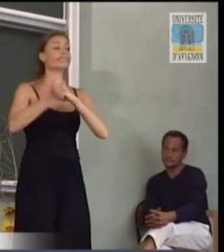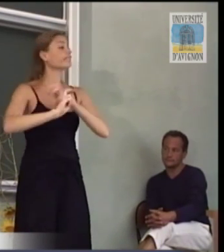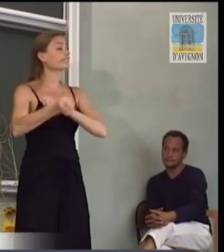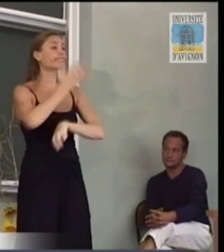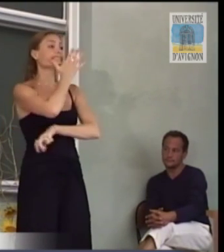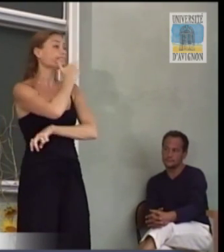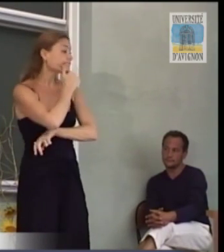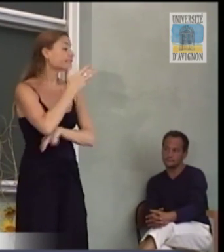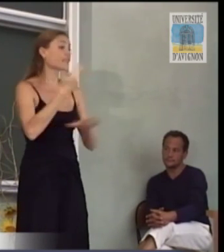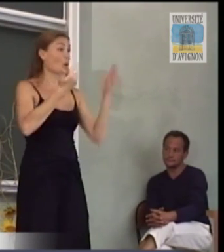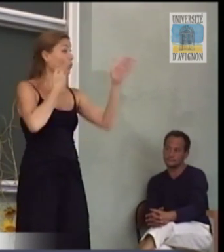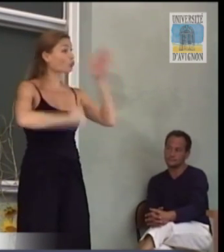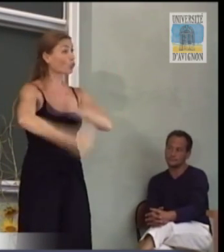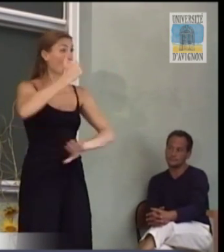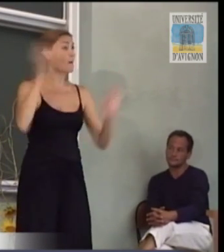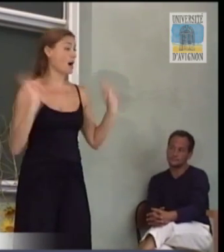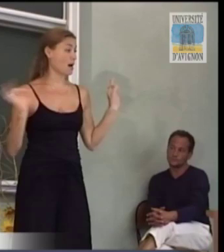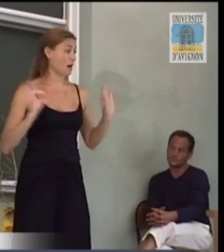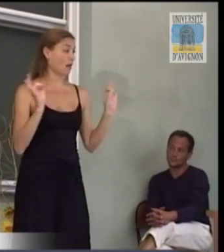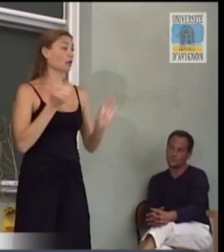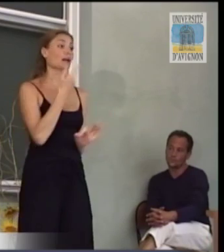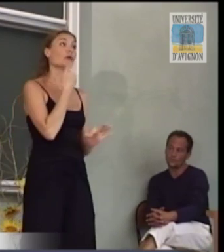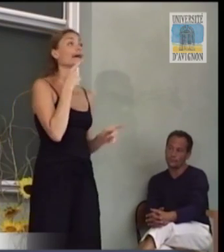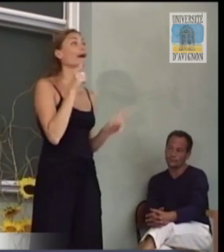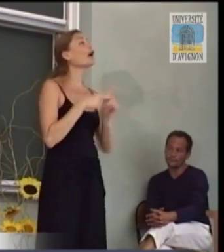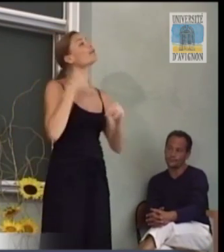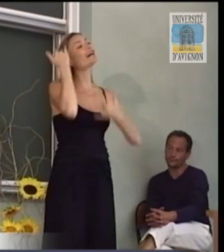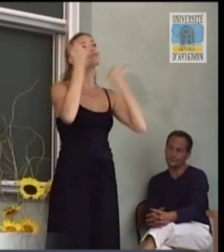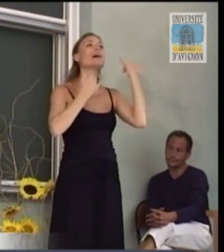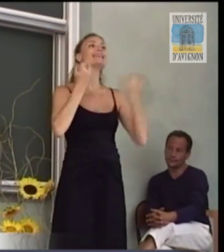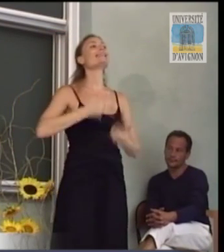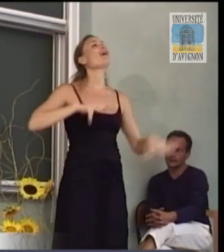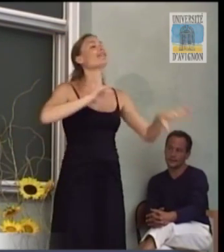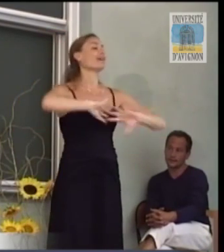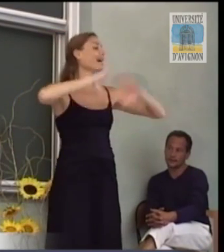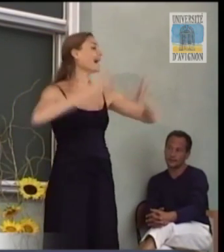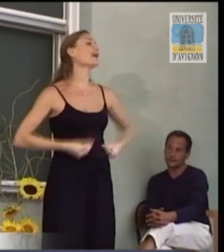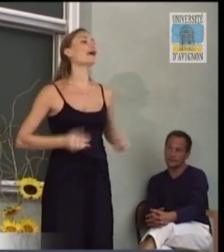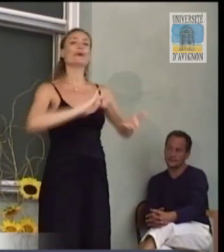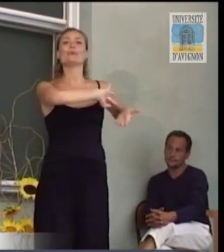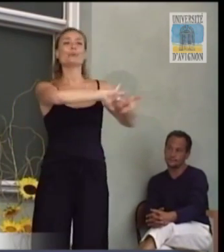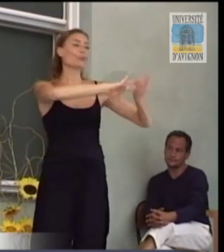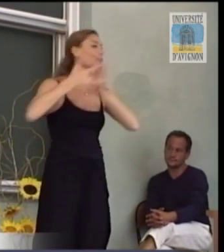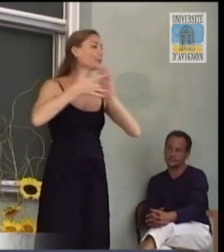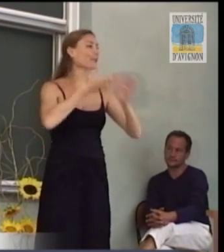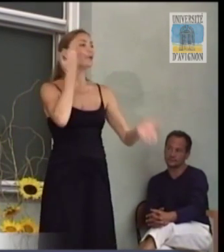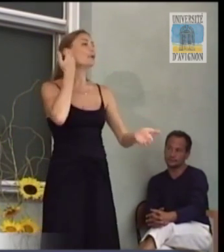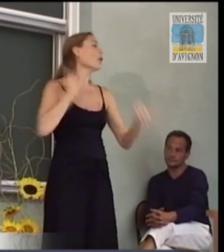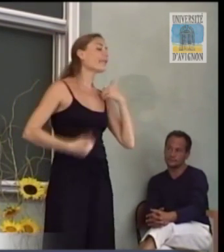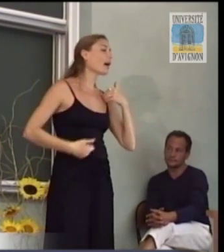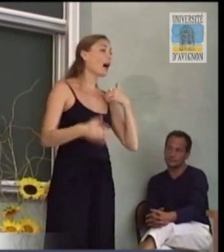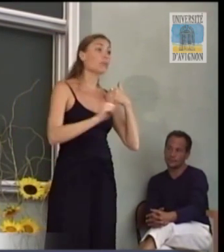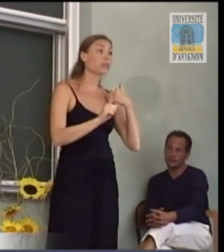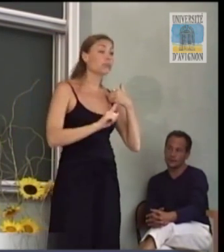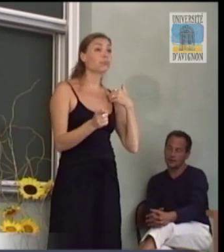se déplacer, d'être autonome. Donc il faut ne pas être angélique. J'entends ici et là des discours de certains leaders associatifs qui, au nom